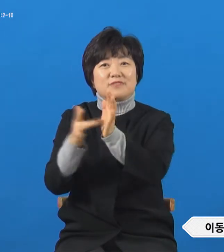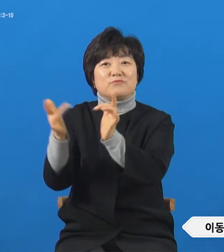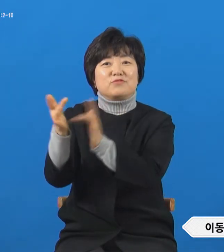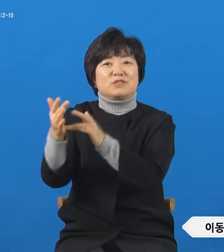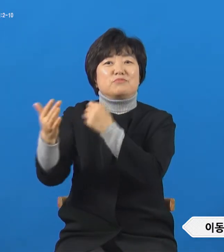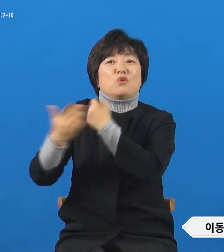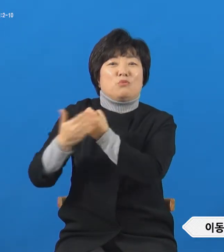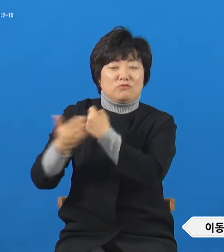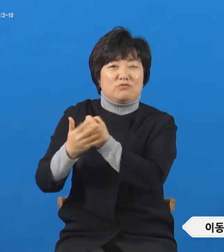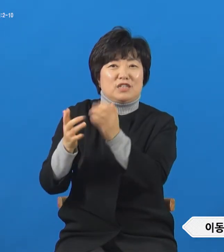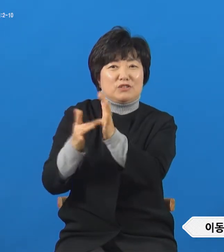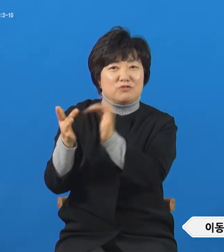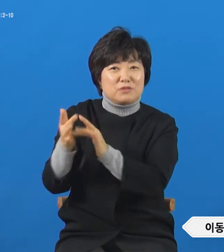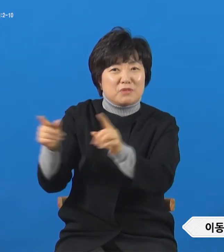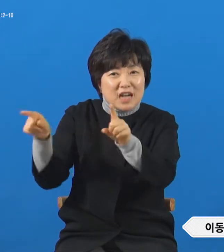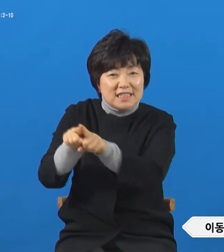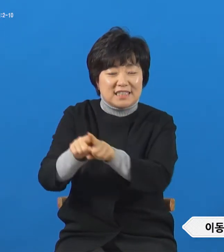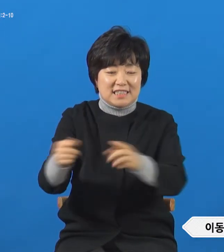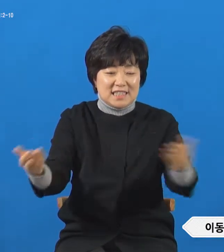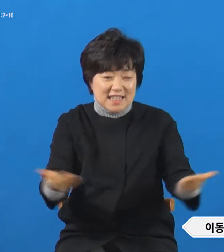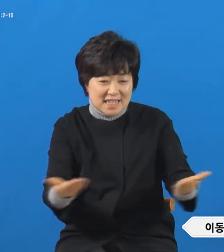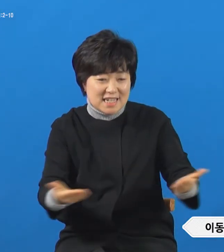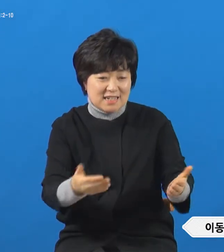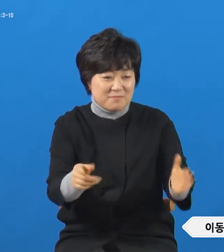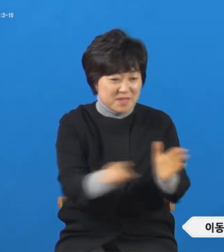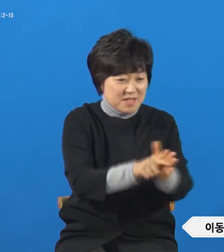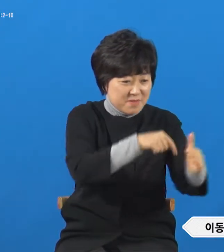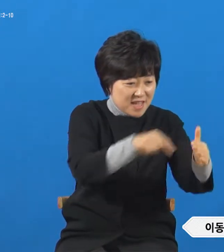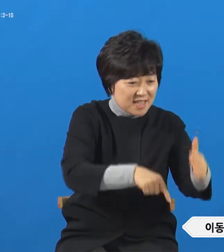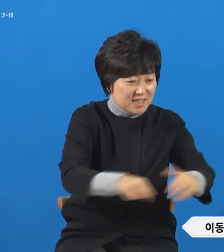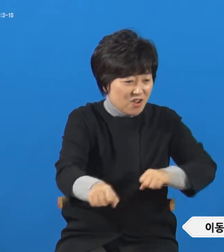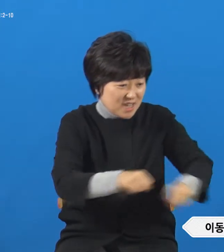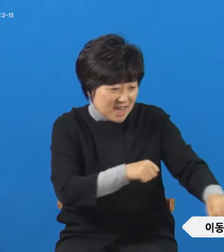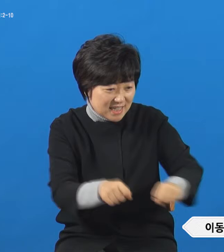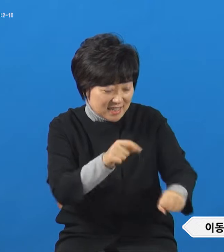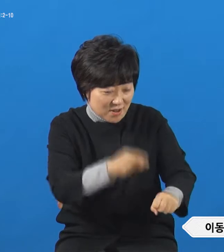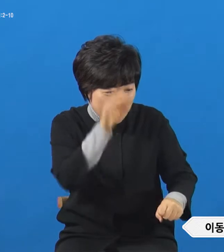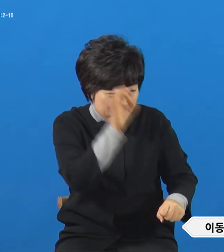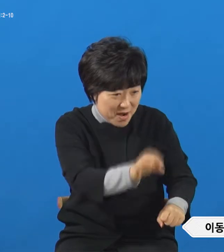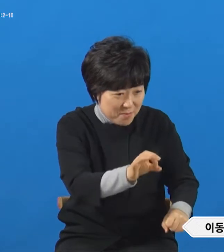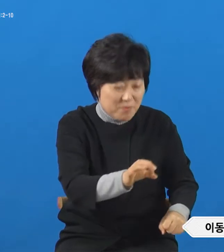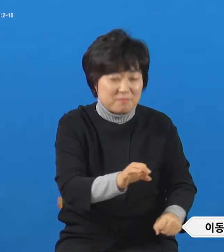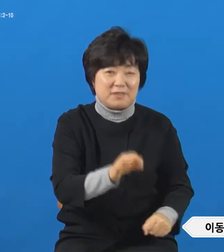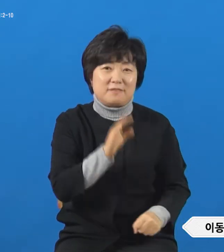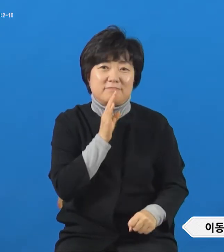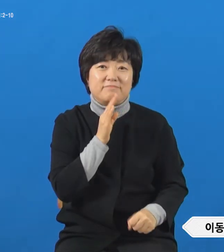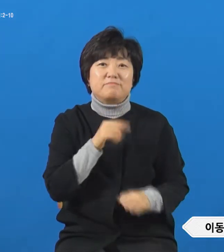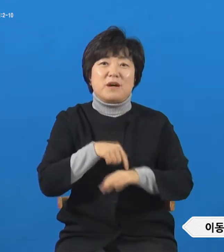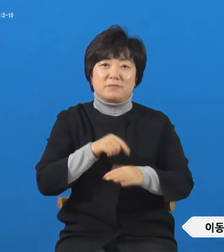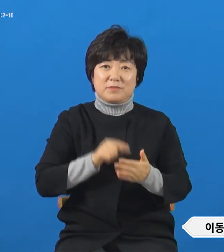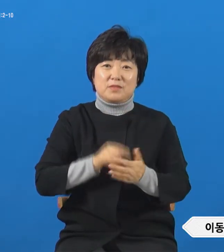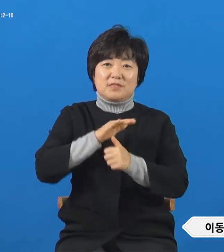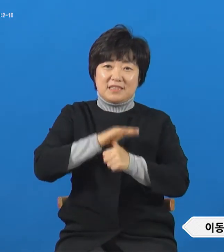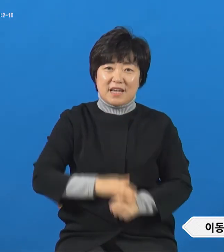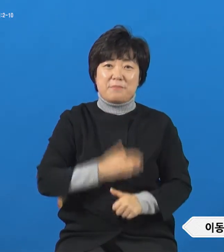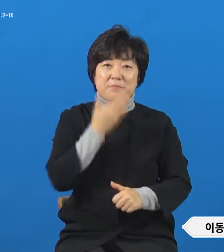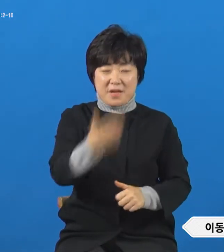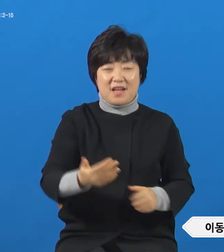일하심과 주님이 마침내 역사 가운데 일하실 것을 바라보는 그러한 마음으로 우리가 참아낼 수가 있다는